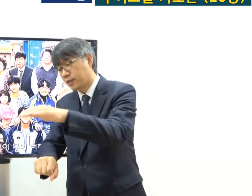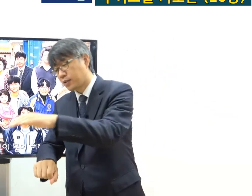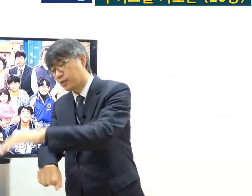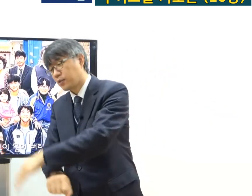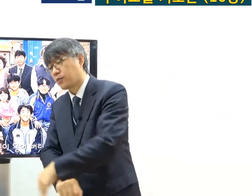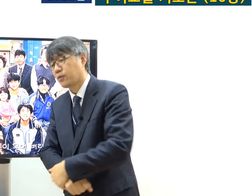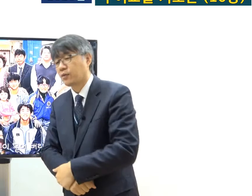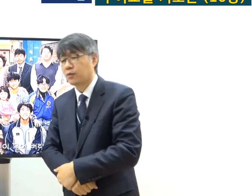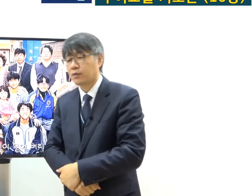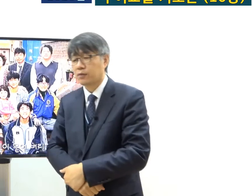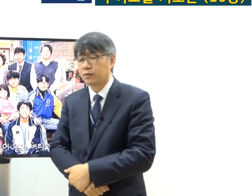묻어버리고